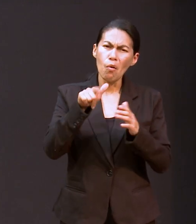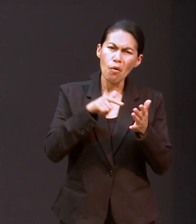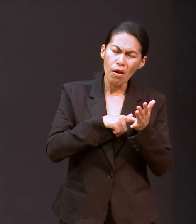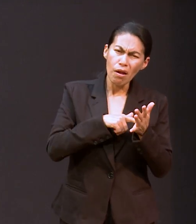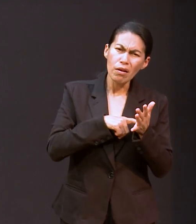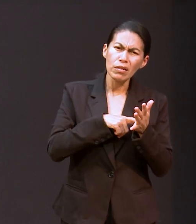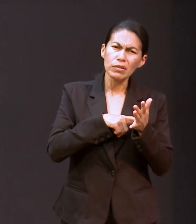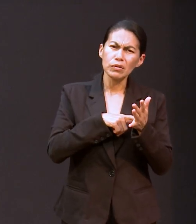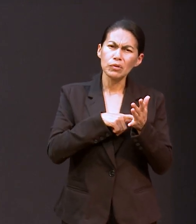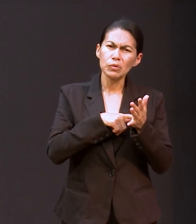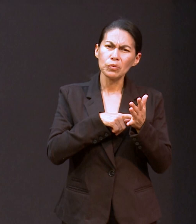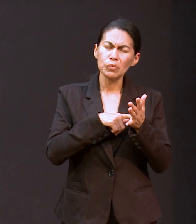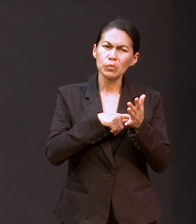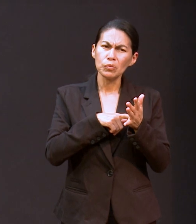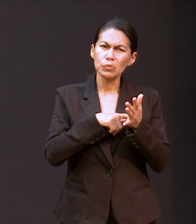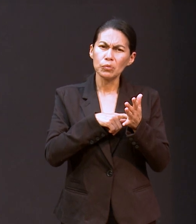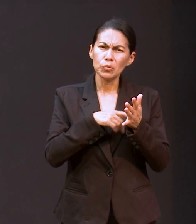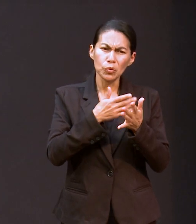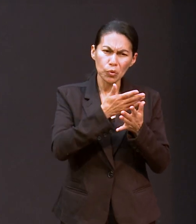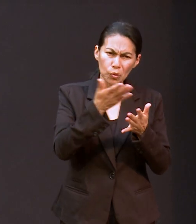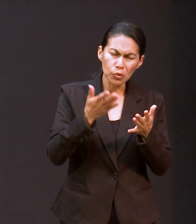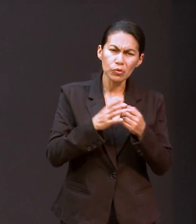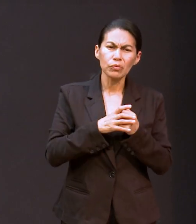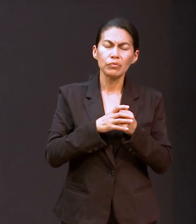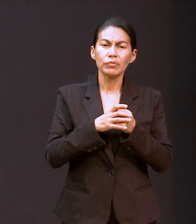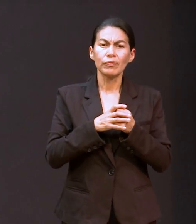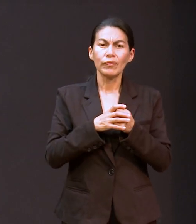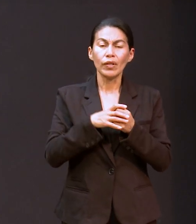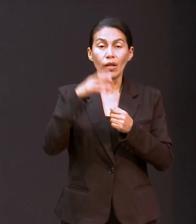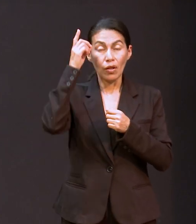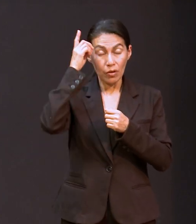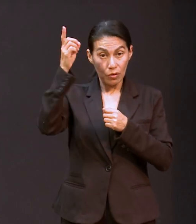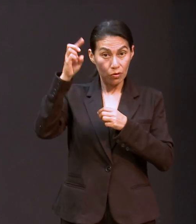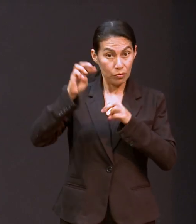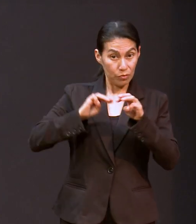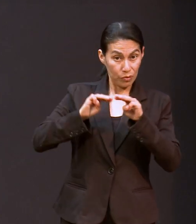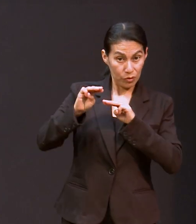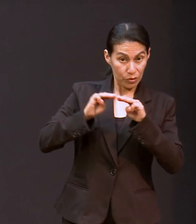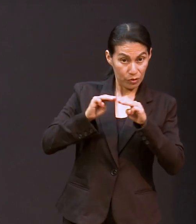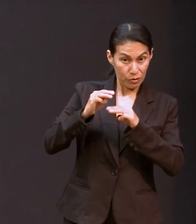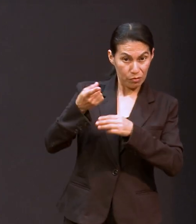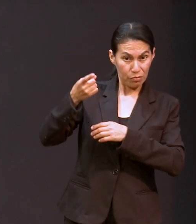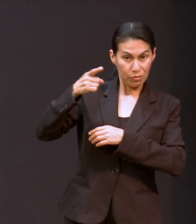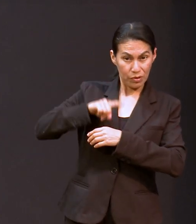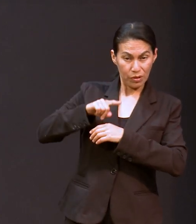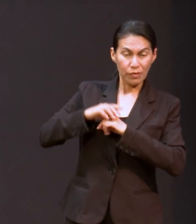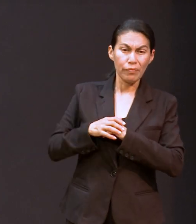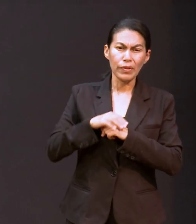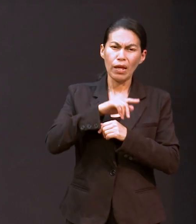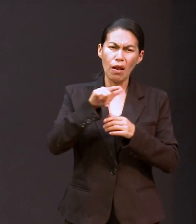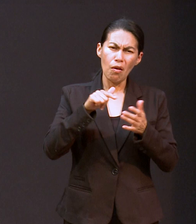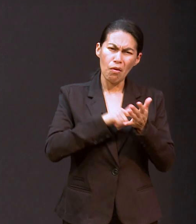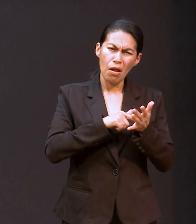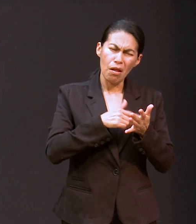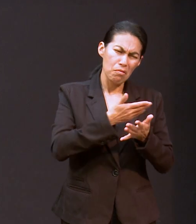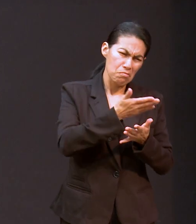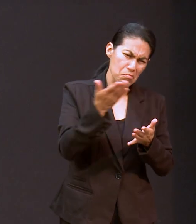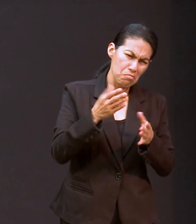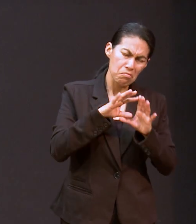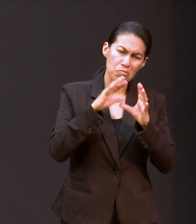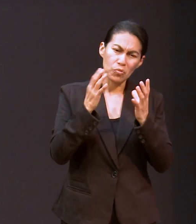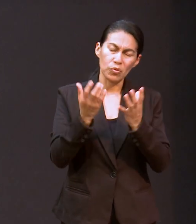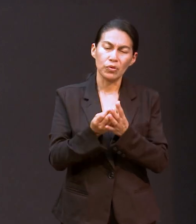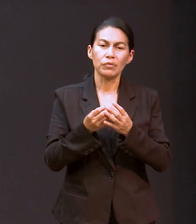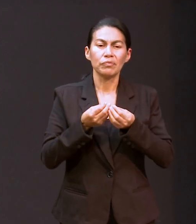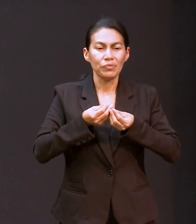ya van mundiales Así que estamos llevando estamos haciendo la misión que Dios nos ha pedido de llevar el mensaje a todo lugar del